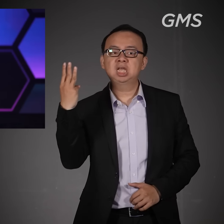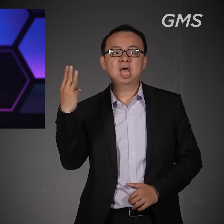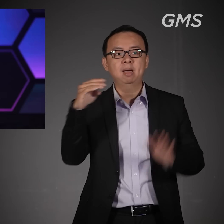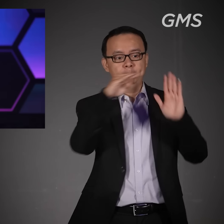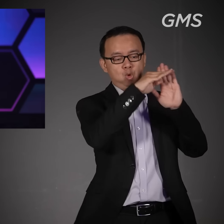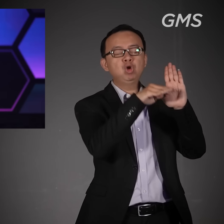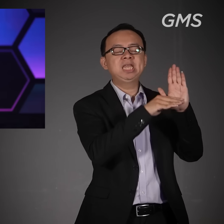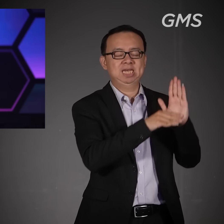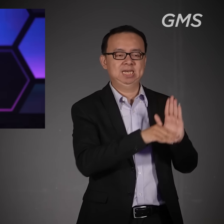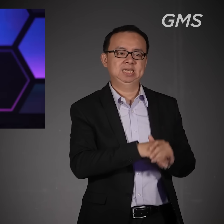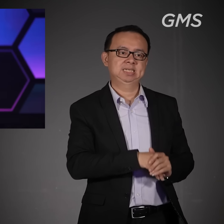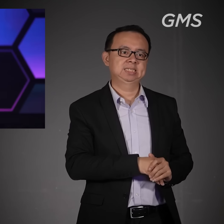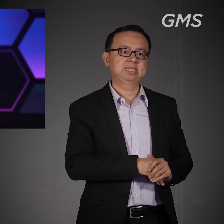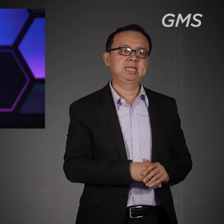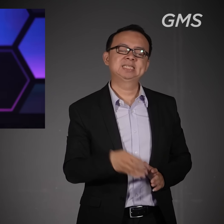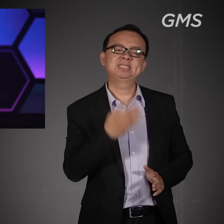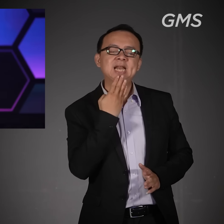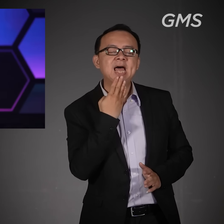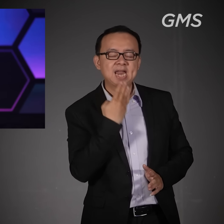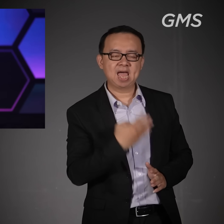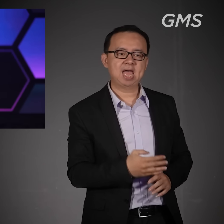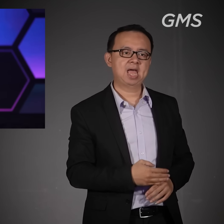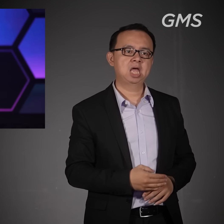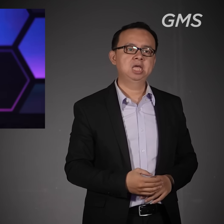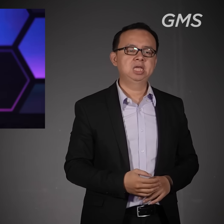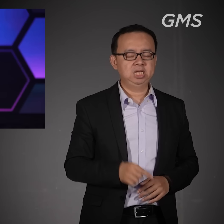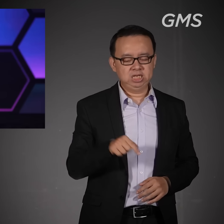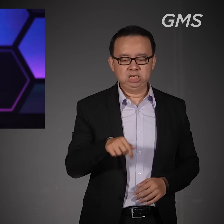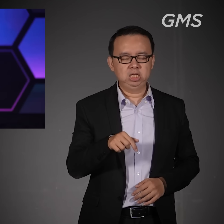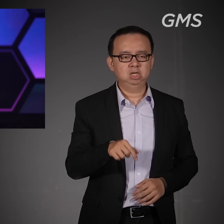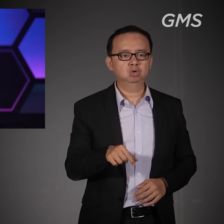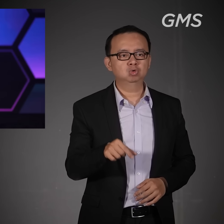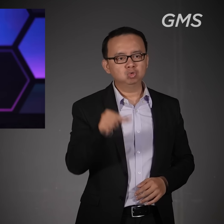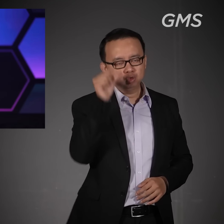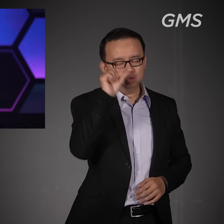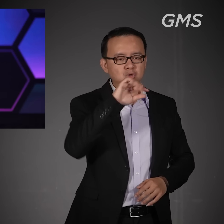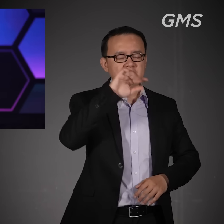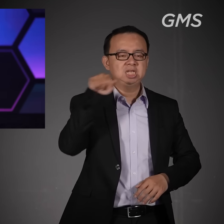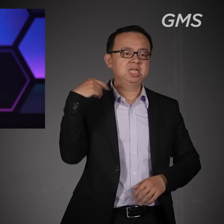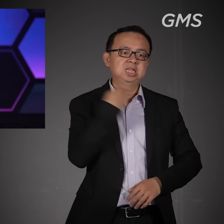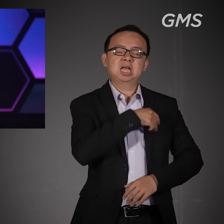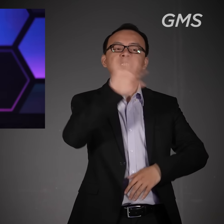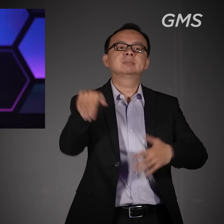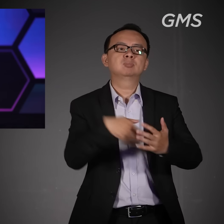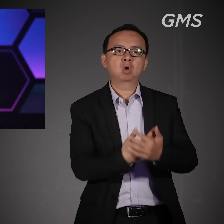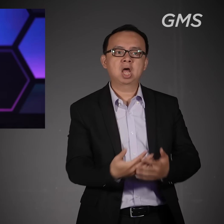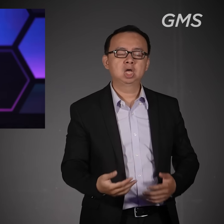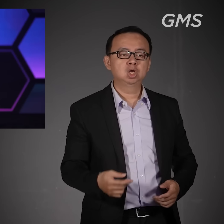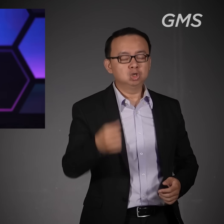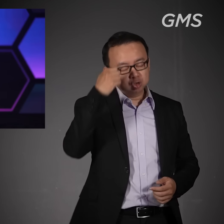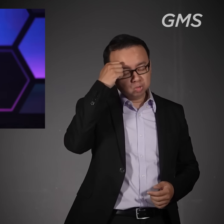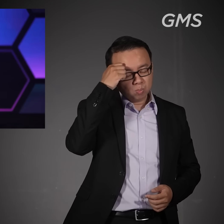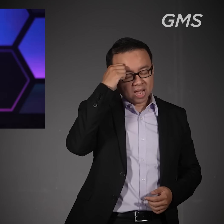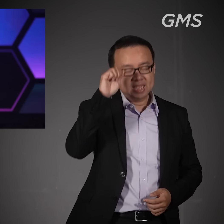berikan. Dan ini bukan hanya untuk kita onsite, tapi untuk kita hidup. Agar kita